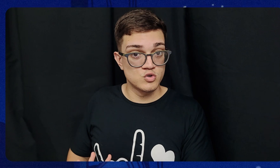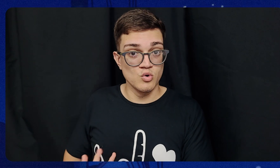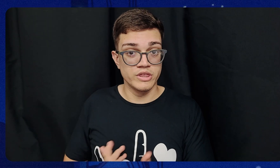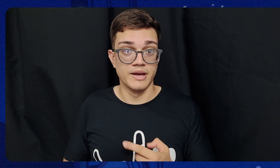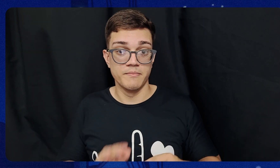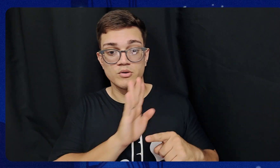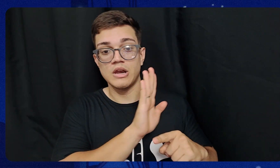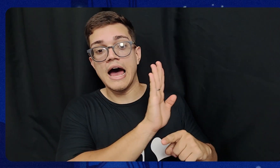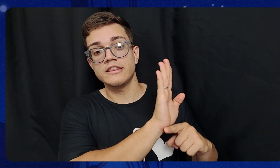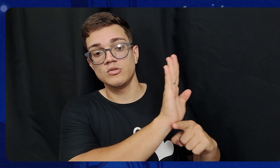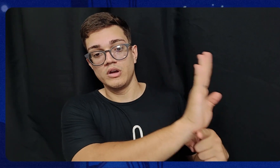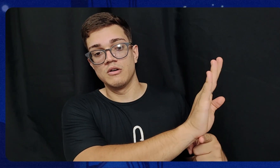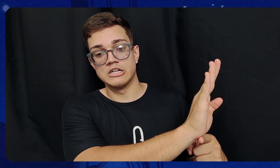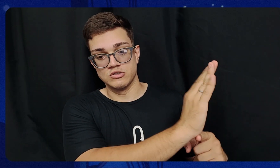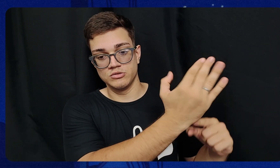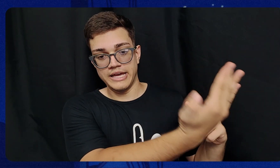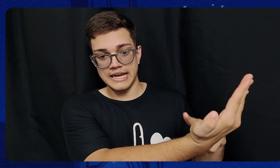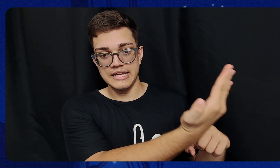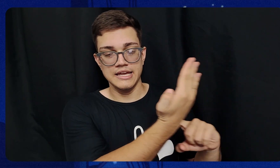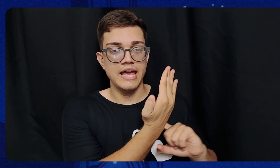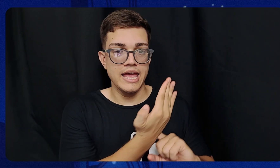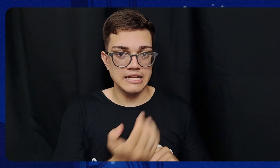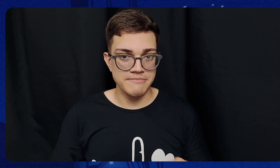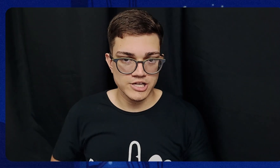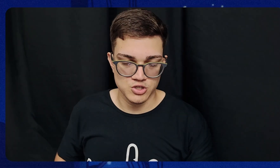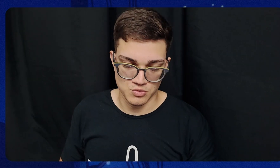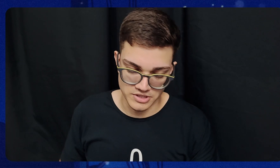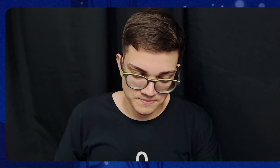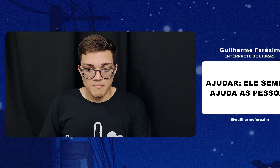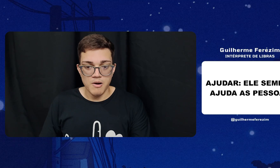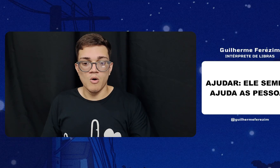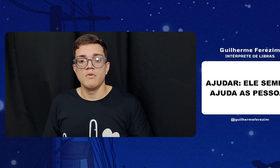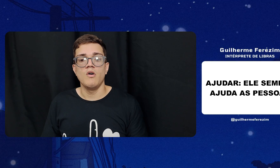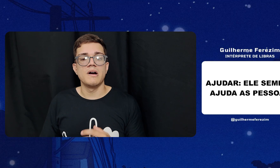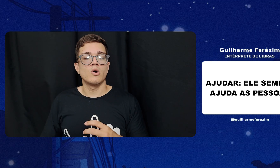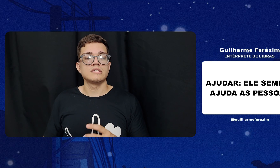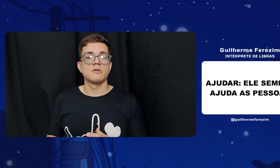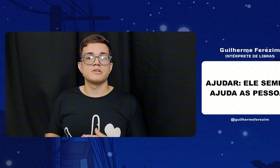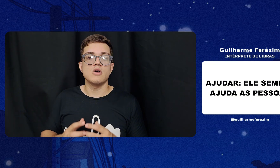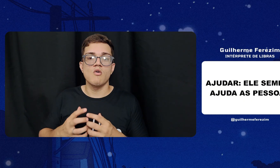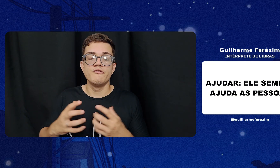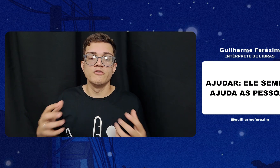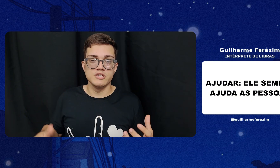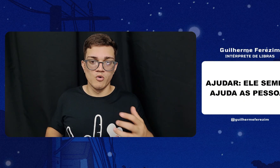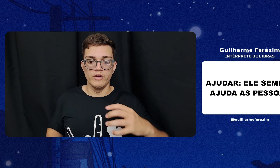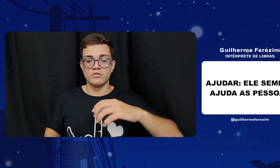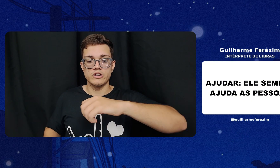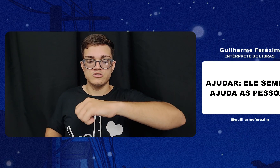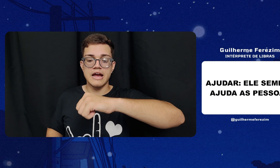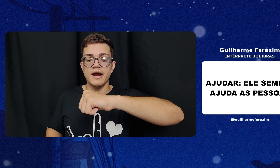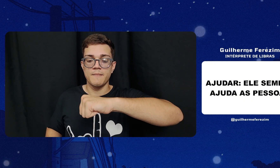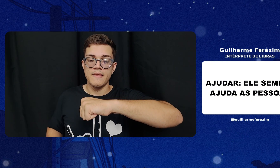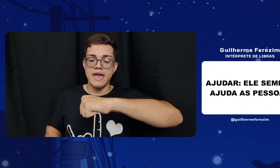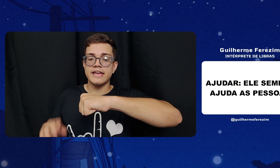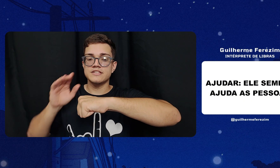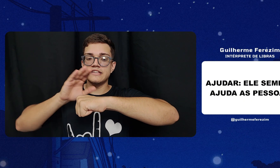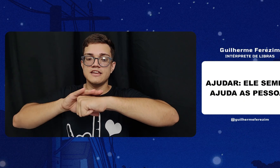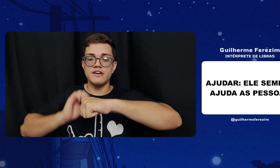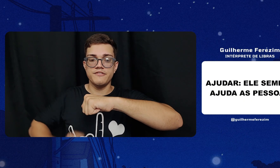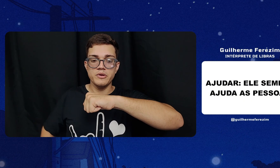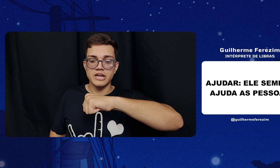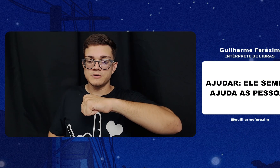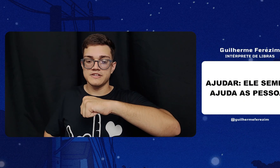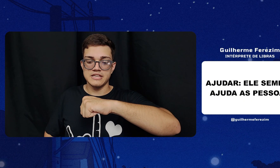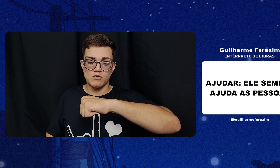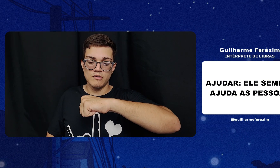mim, você me ajuda. Pro lado, eu ajudo ele, ele me ajuda. Bom, uma coisa que o pessoal confunde muito no ajudar é que às vezes ele